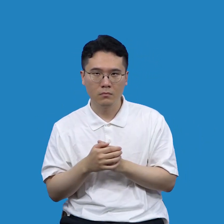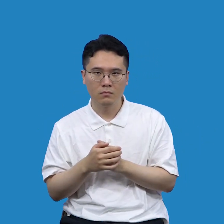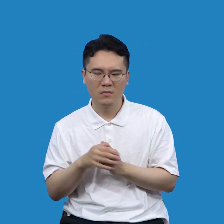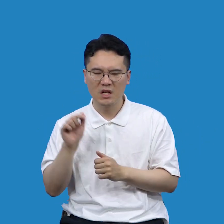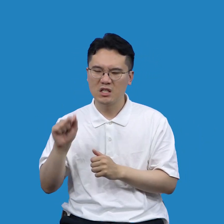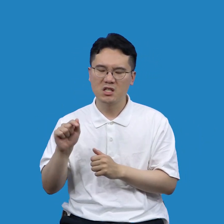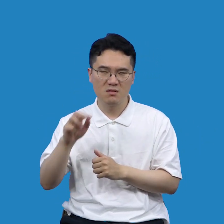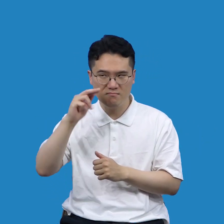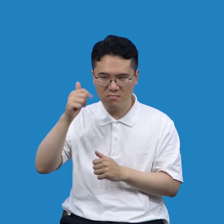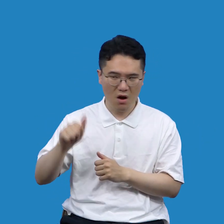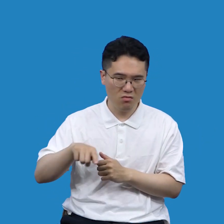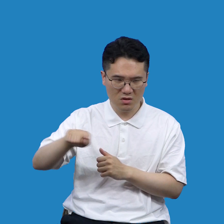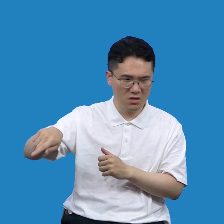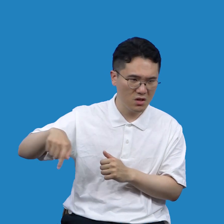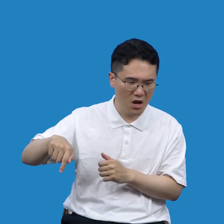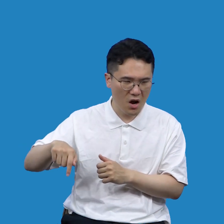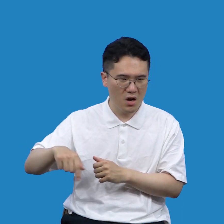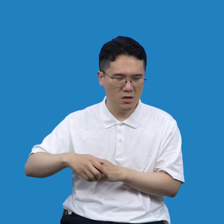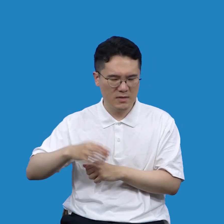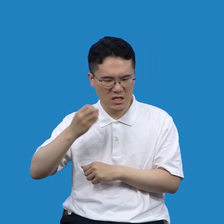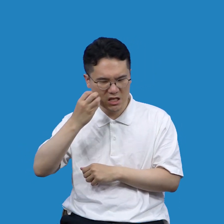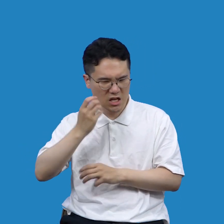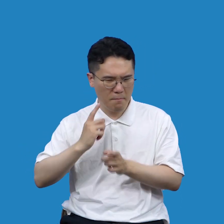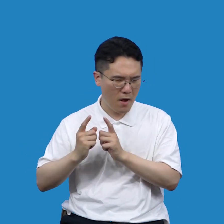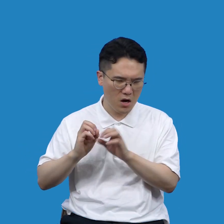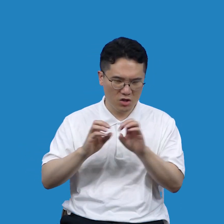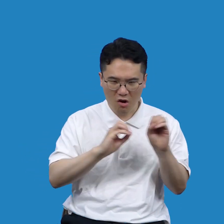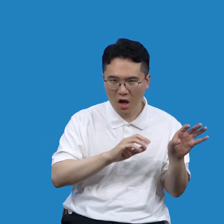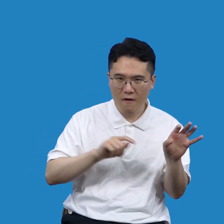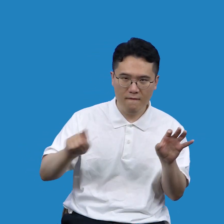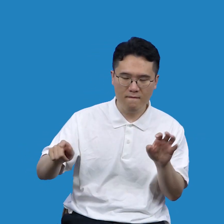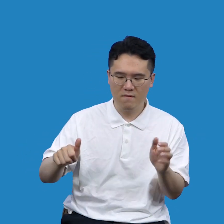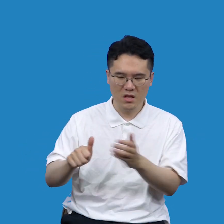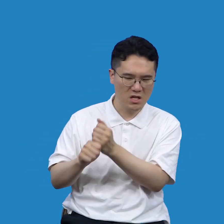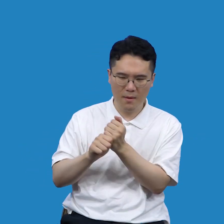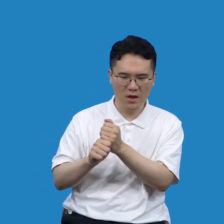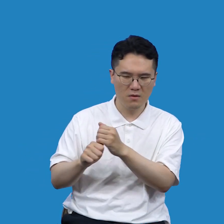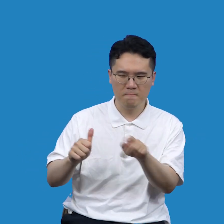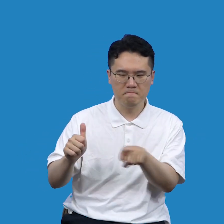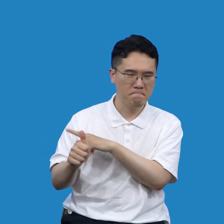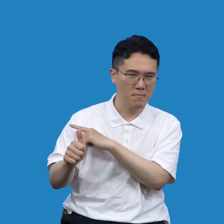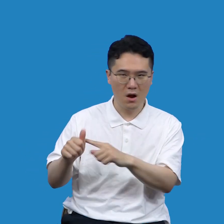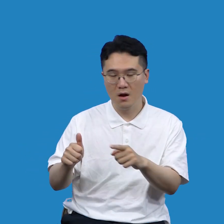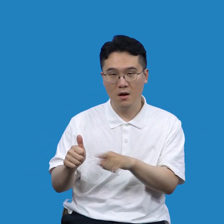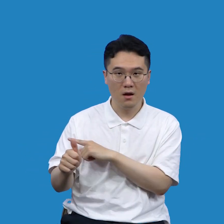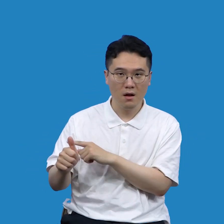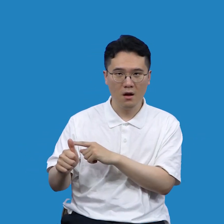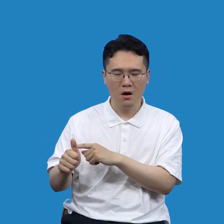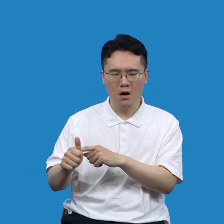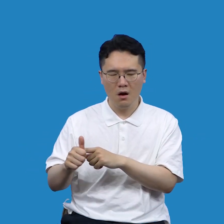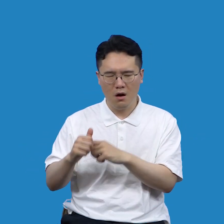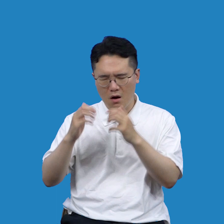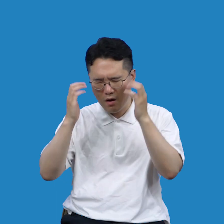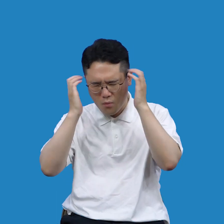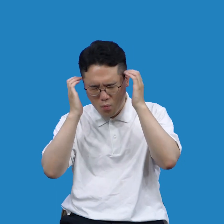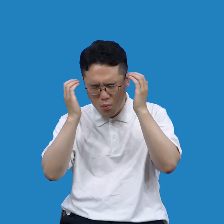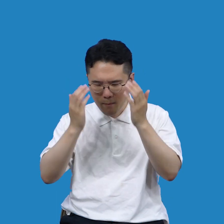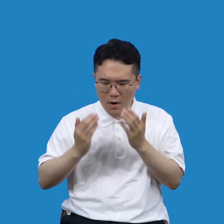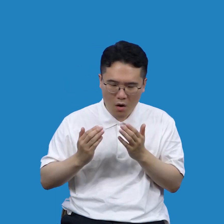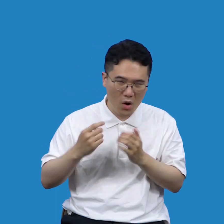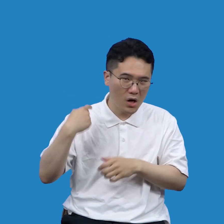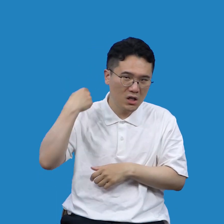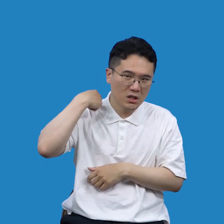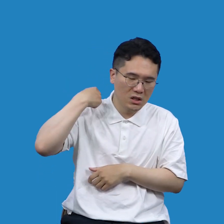전한다고 매우 맞았습니다. 간수들에 의해서 고문을 당하고 그리고 등이